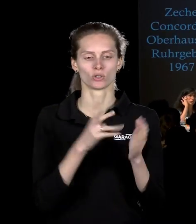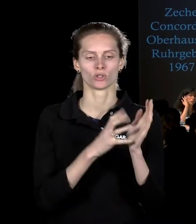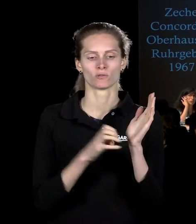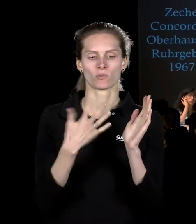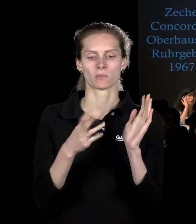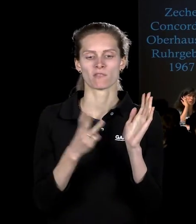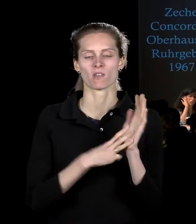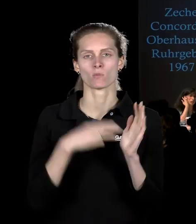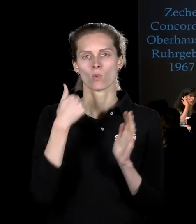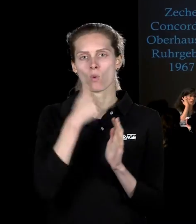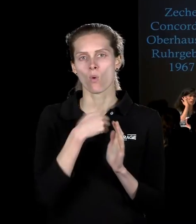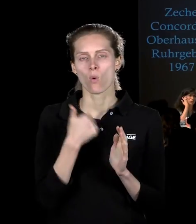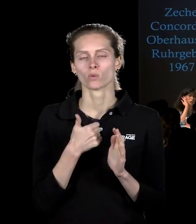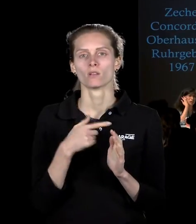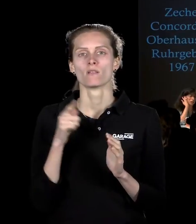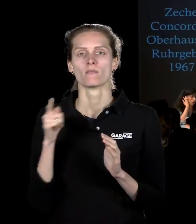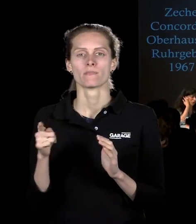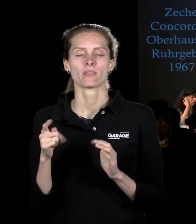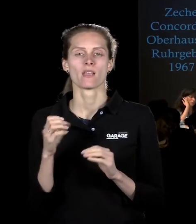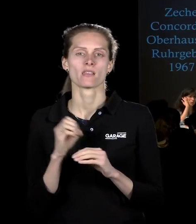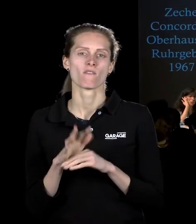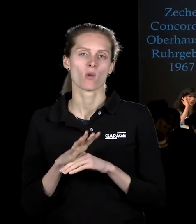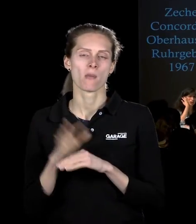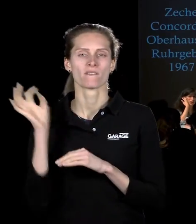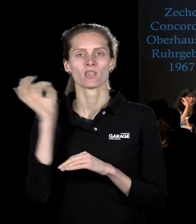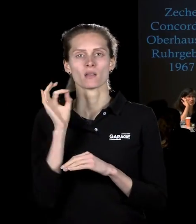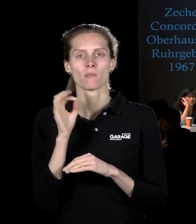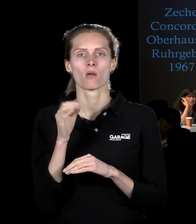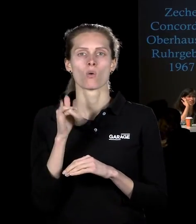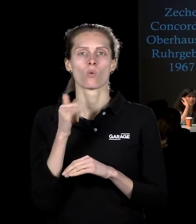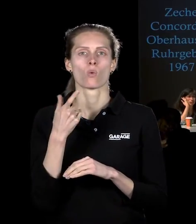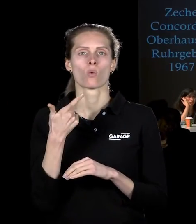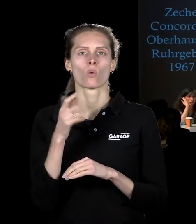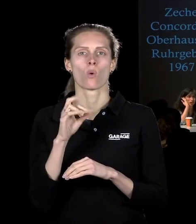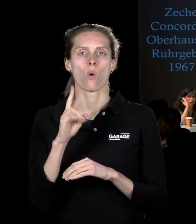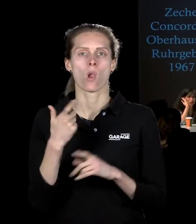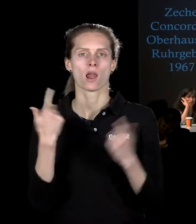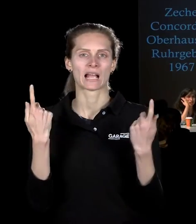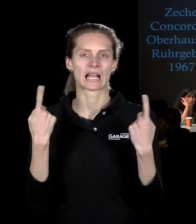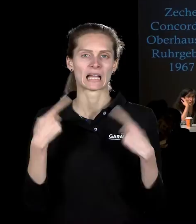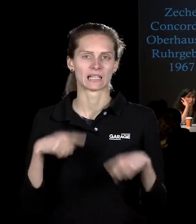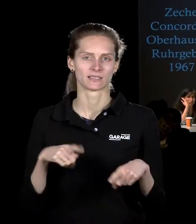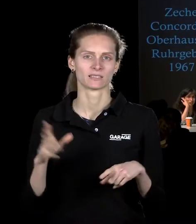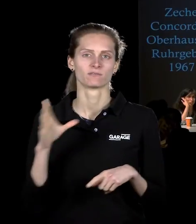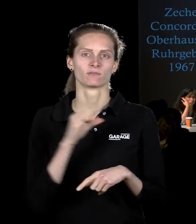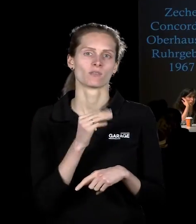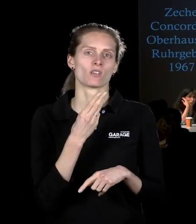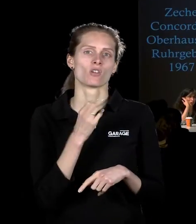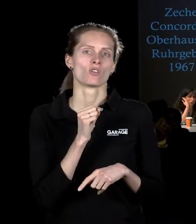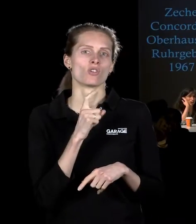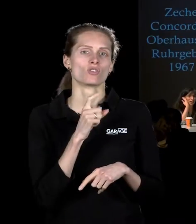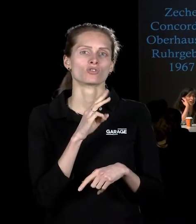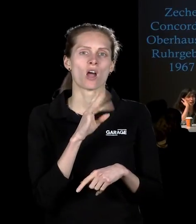58-й год был в Европе, в Германии, это угольный кризис. То есть все эти шахты, все эти прекрасные